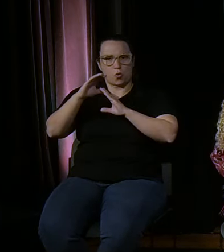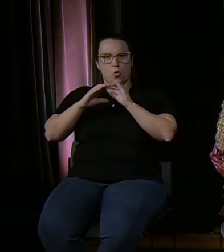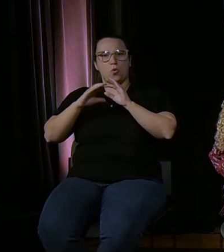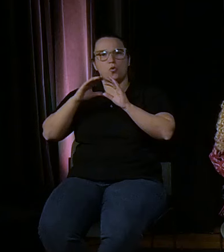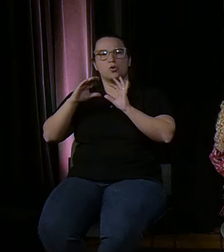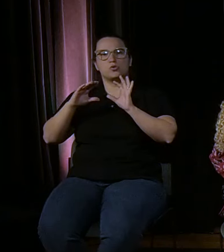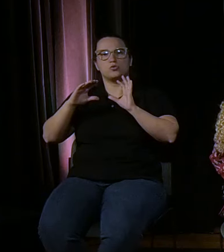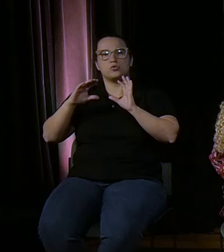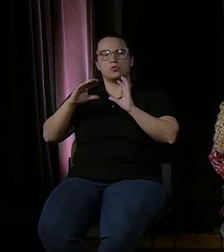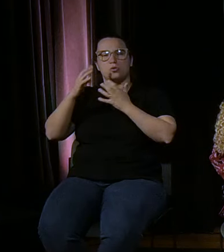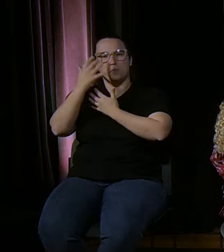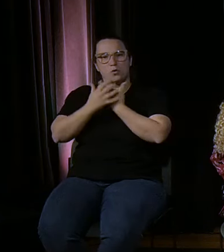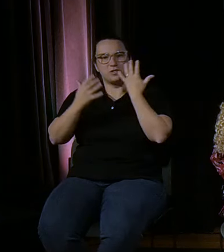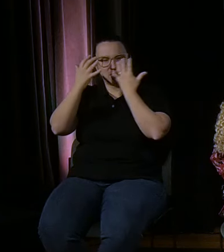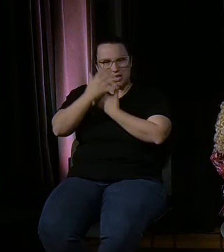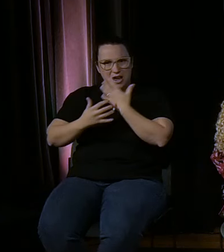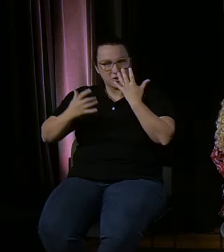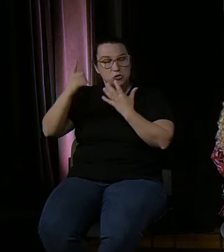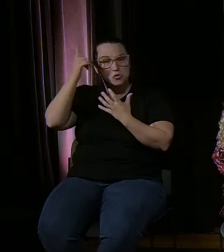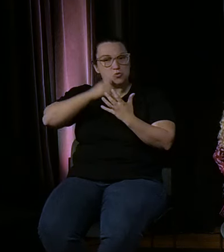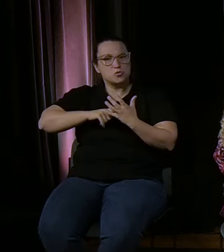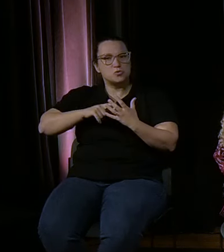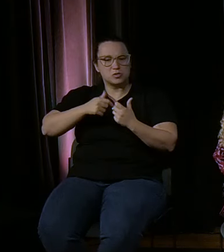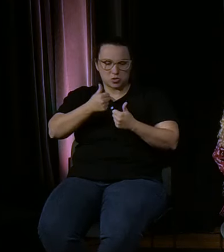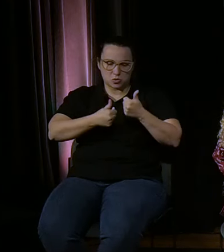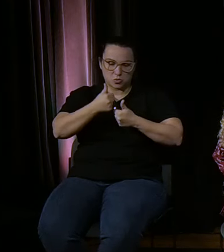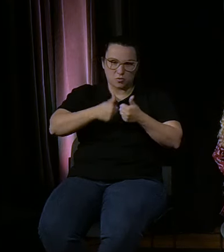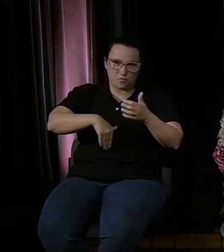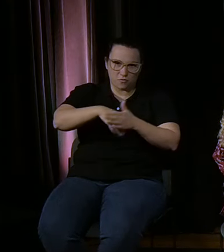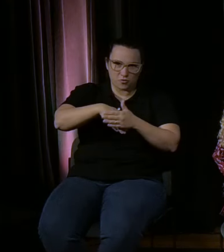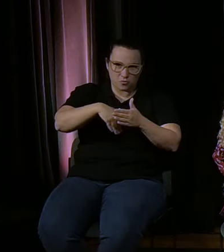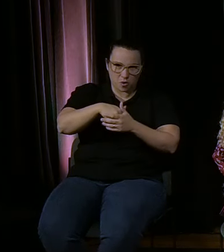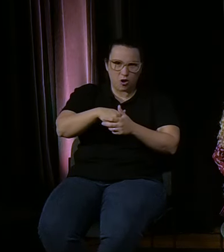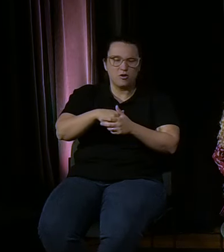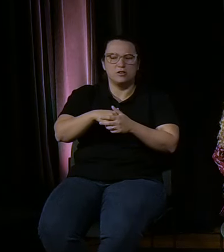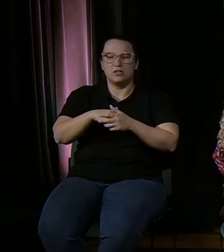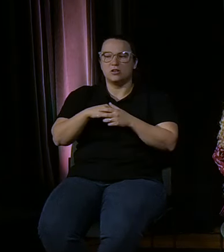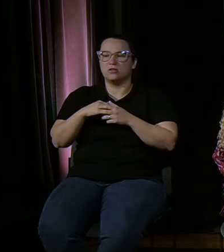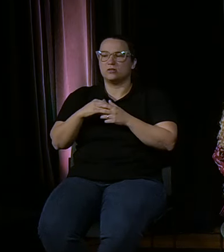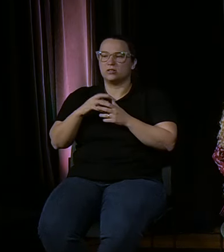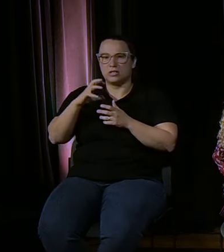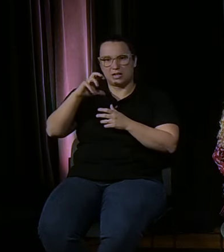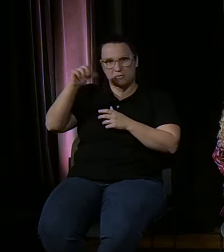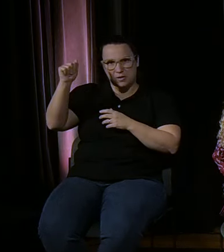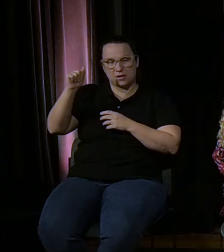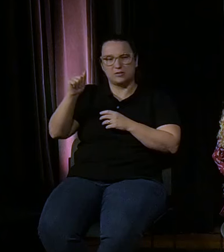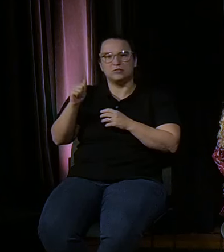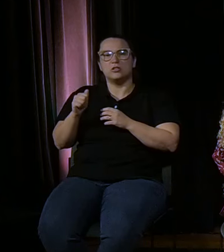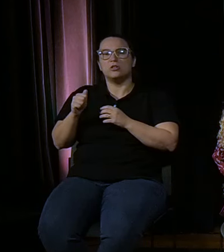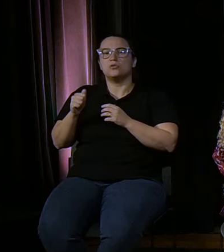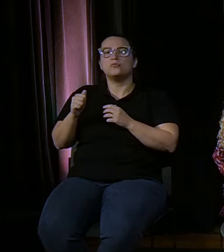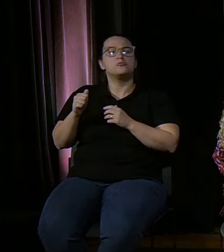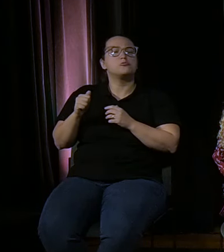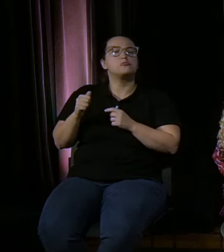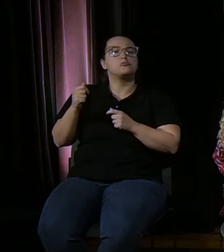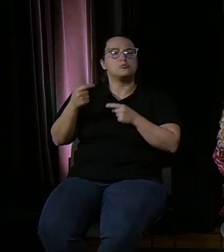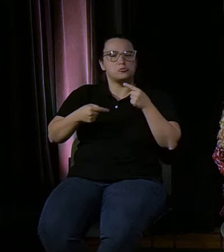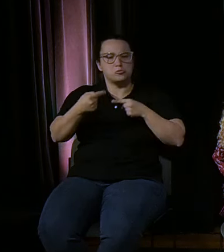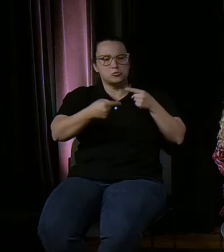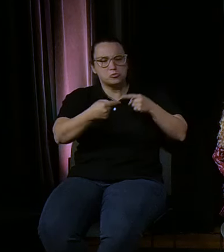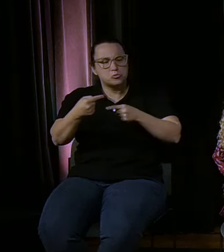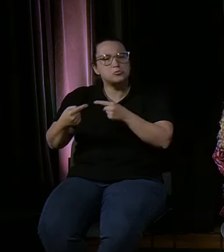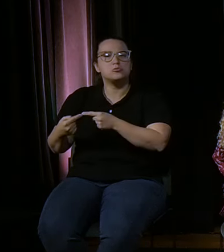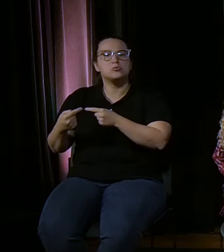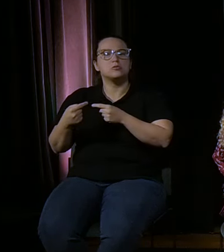musical depois de ter conseguido tri em futebol. Um cantor, sem nenhuma consciência política ou racial, é o arauto disso